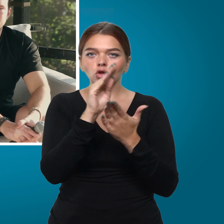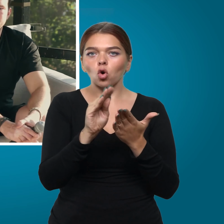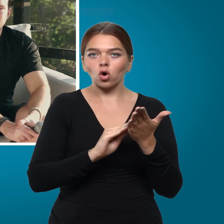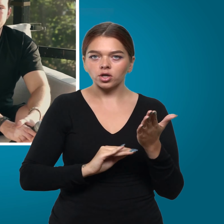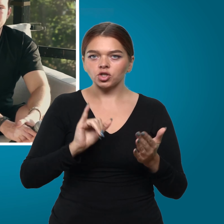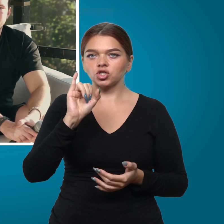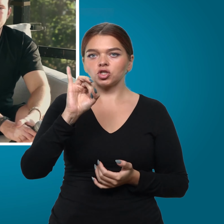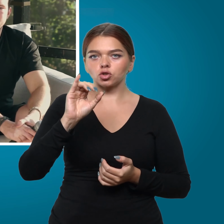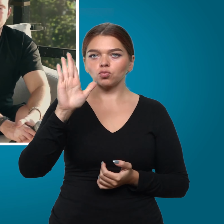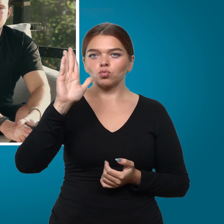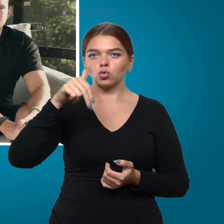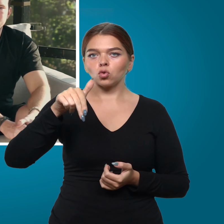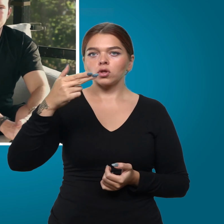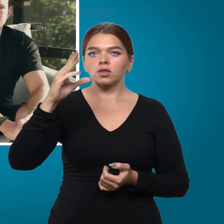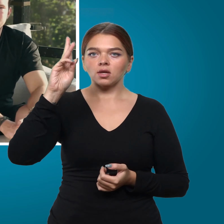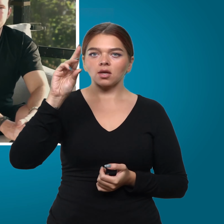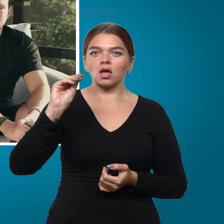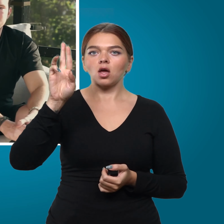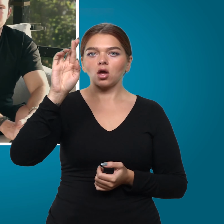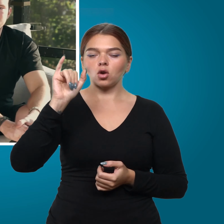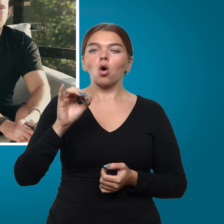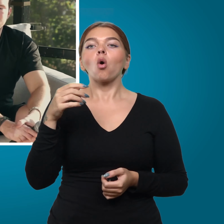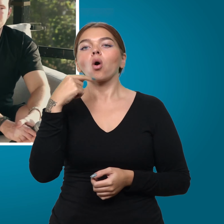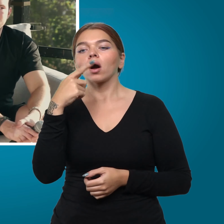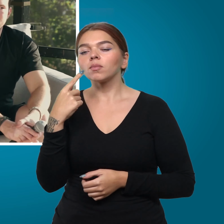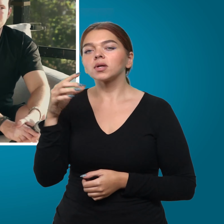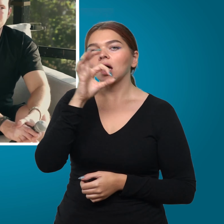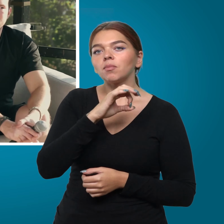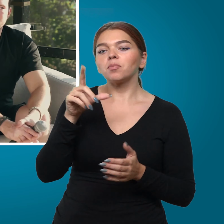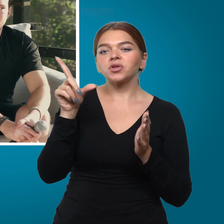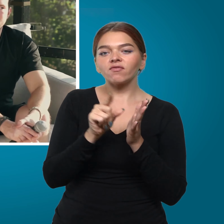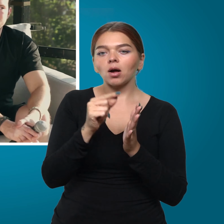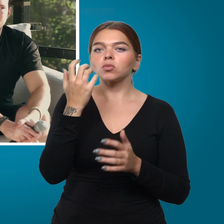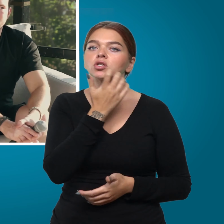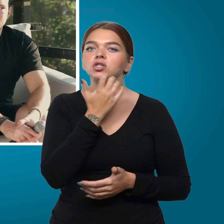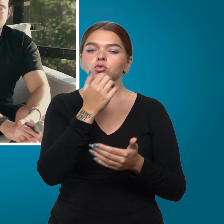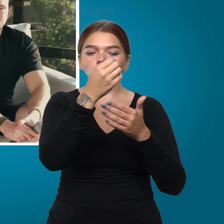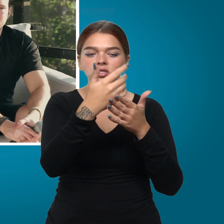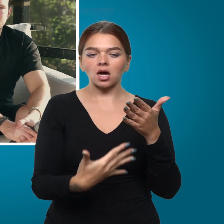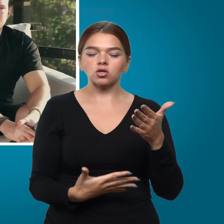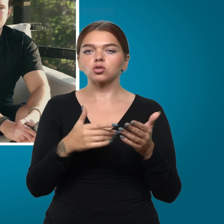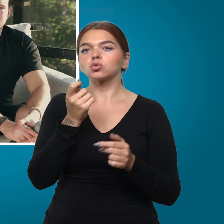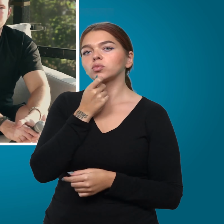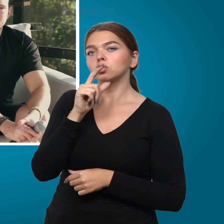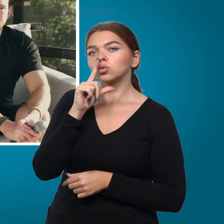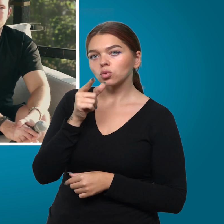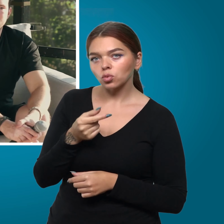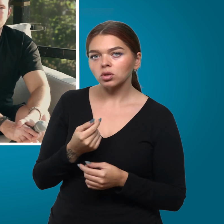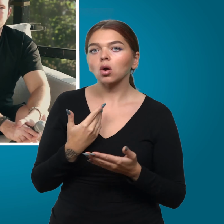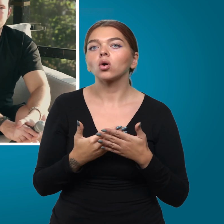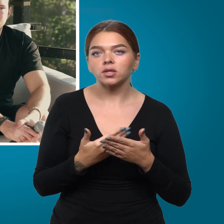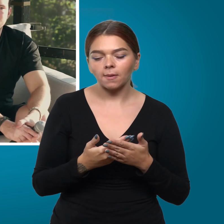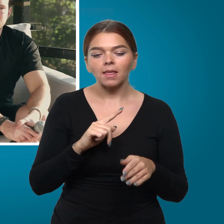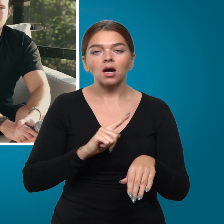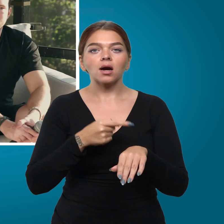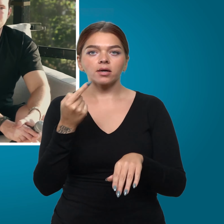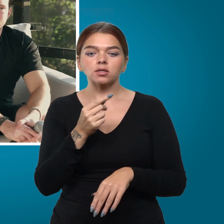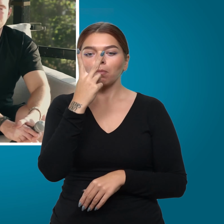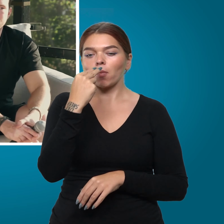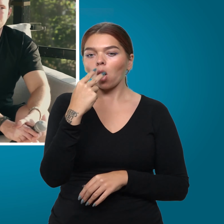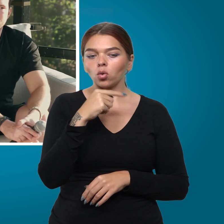paaugliai verčiami skaityti, jie pajaučia atmetimo reakciją. Ir tas literatūros sąrašas, tos knygos, kurias